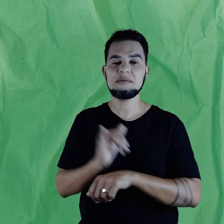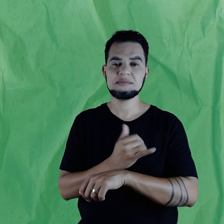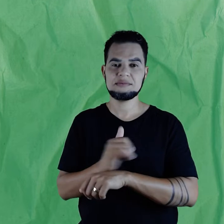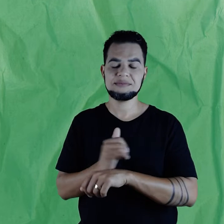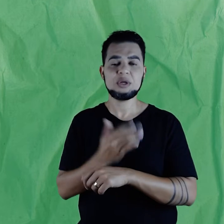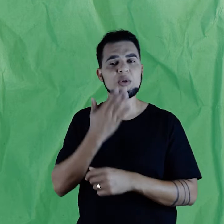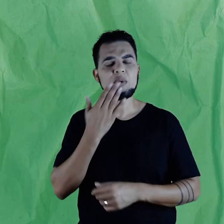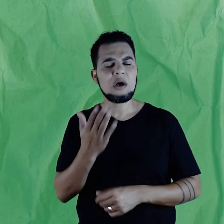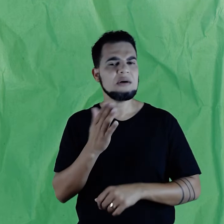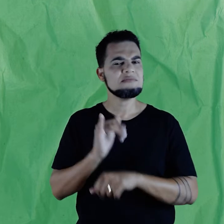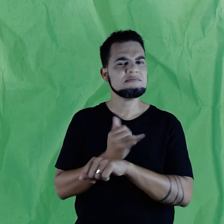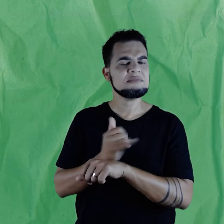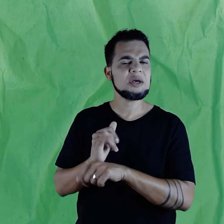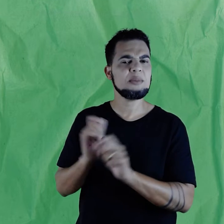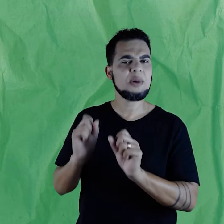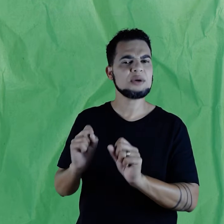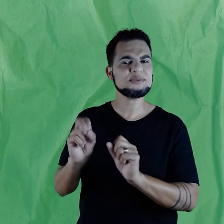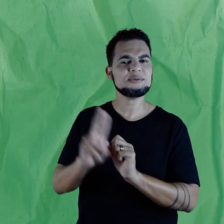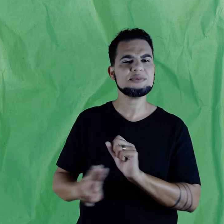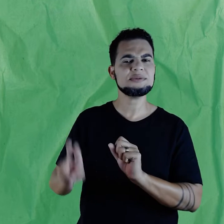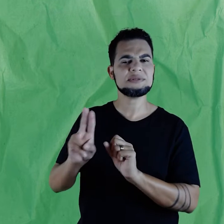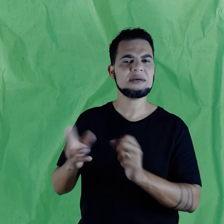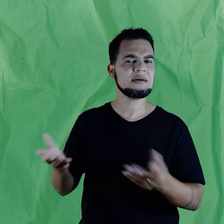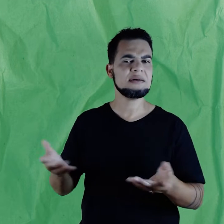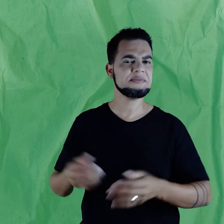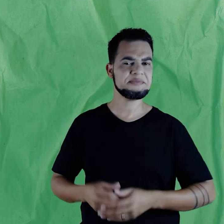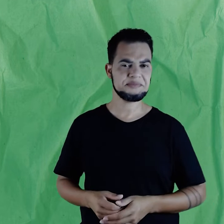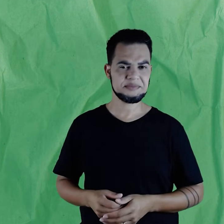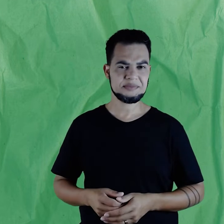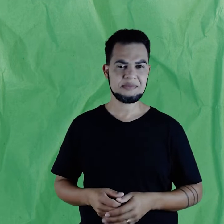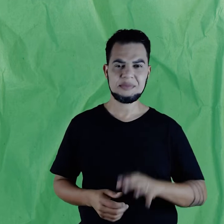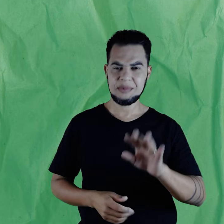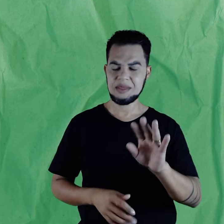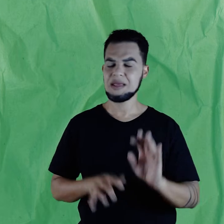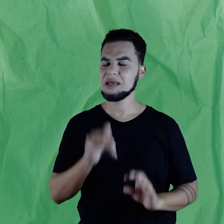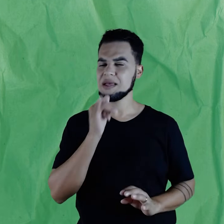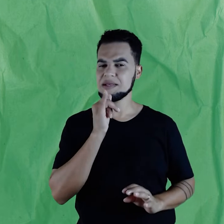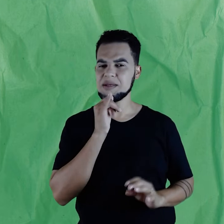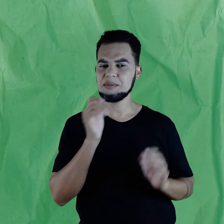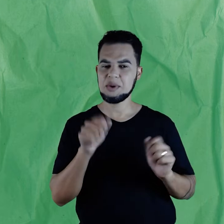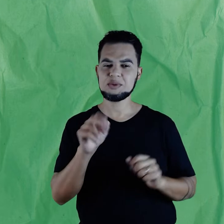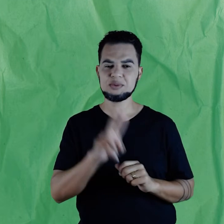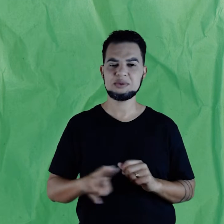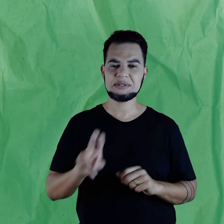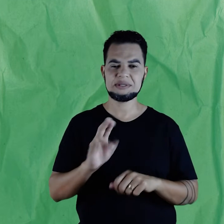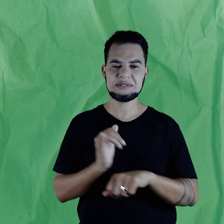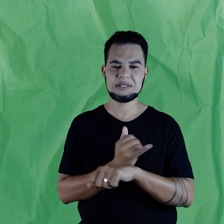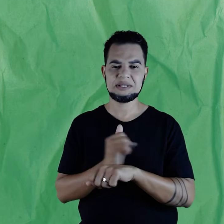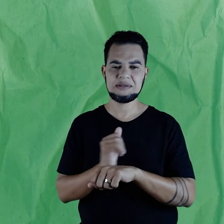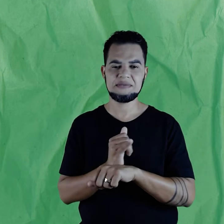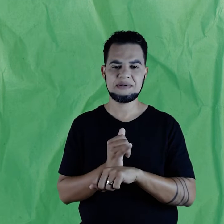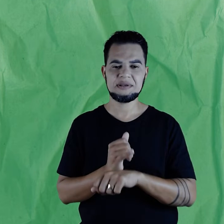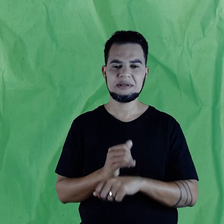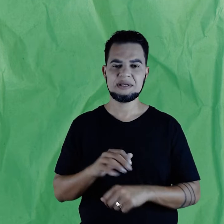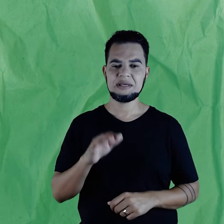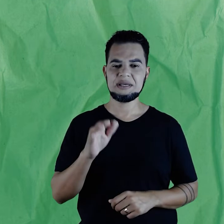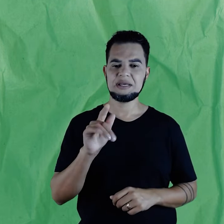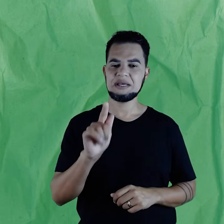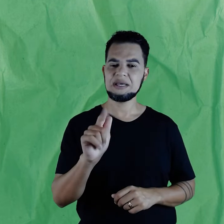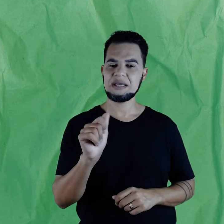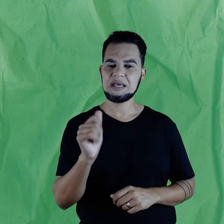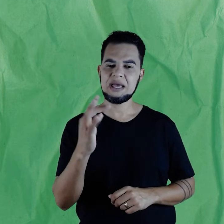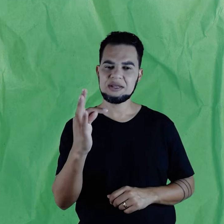quais métodos eu posso utilizar? Vamos lá. A gente pode utilizar um método GET, né? E esse método